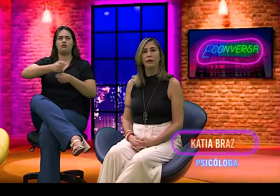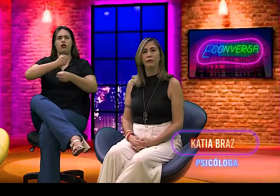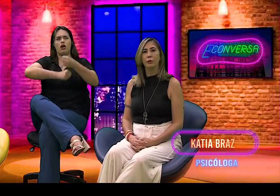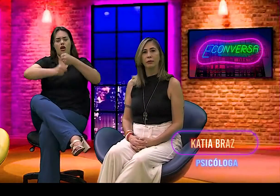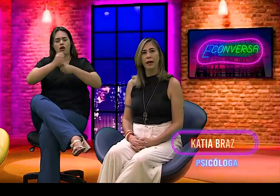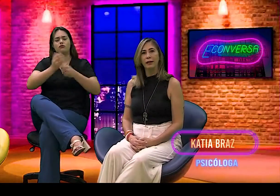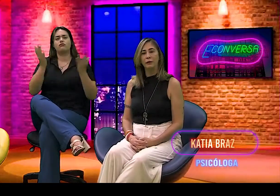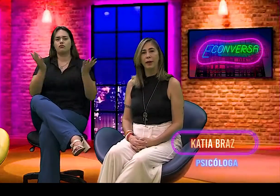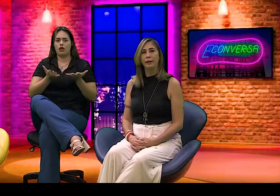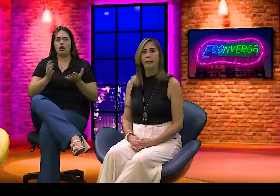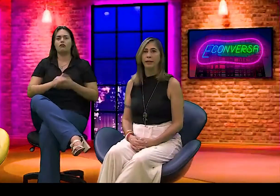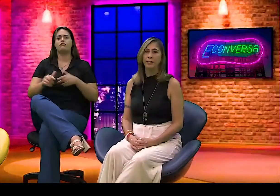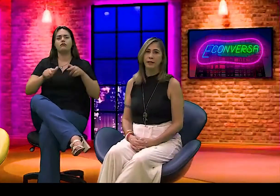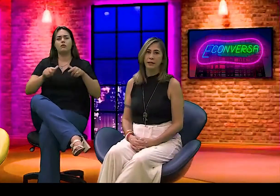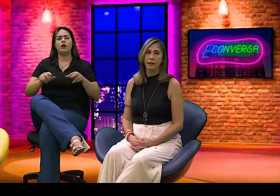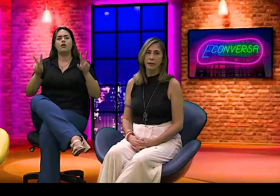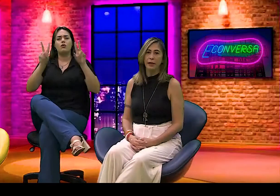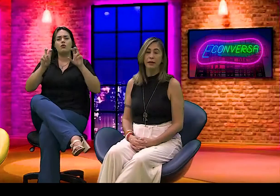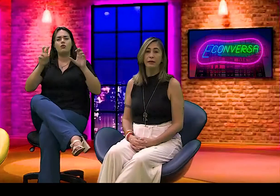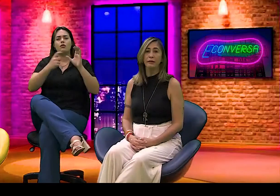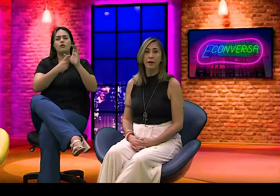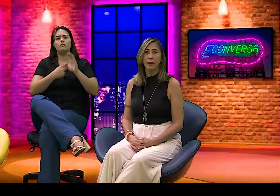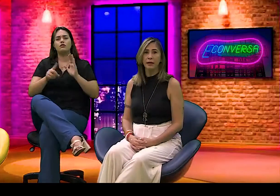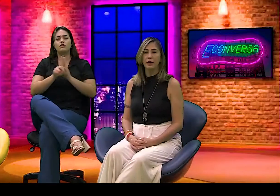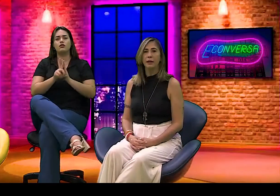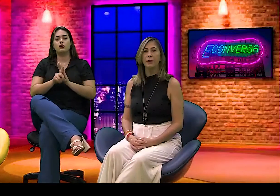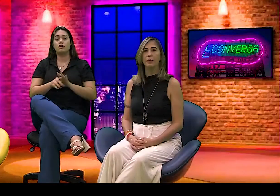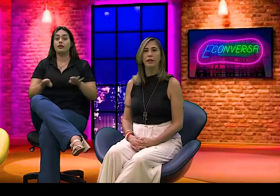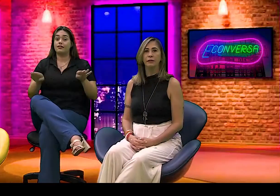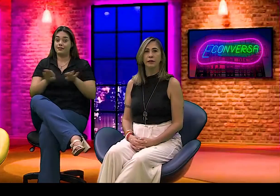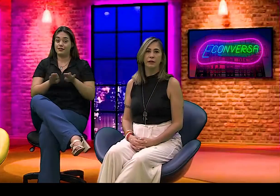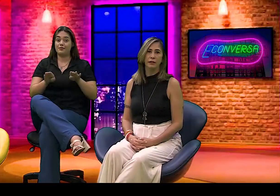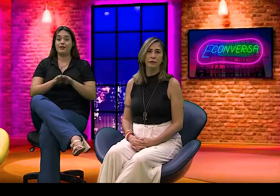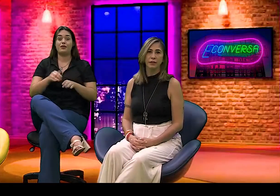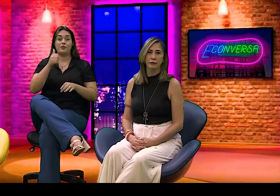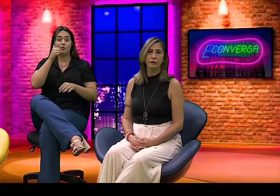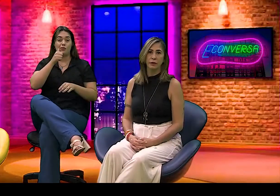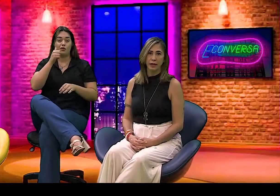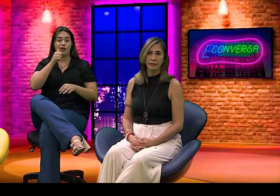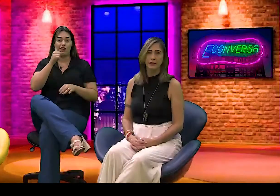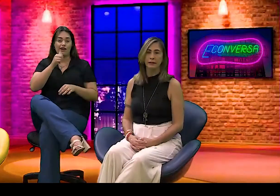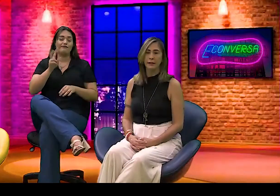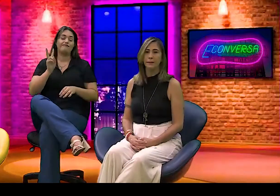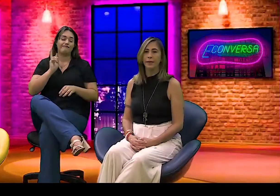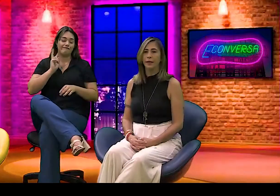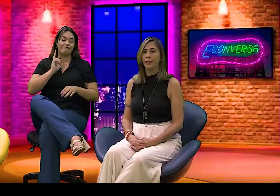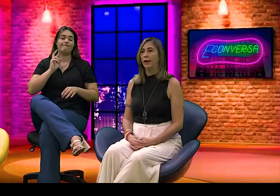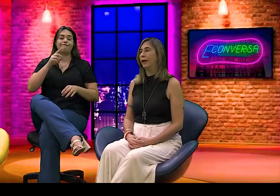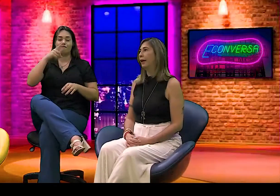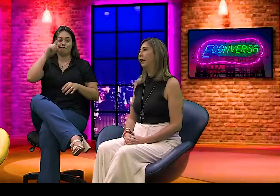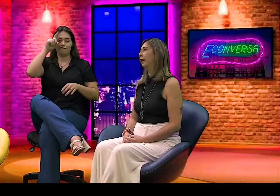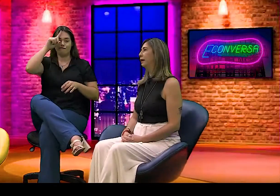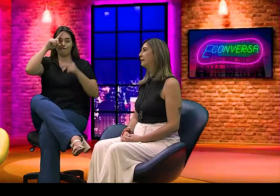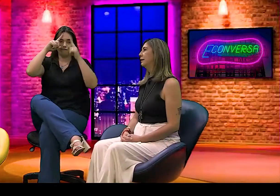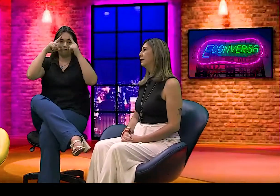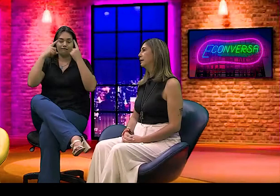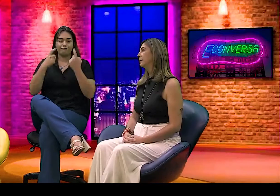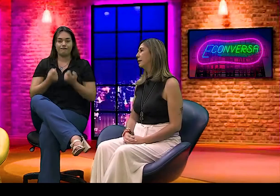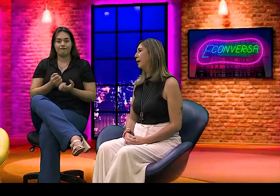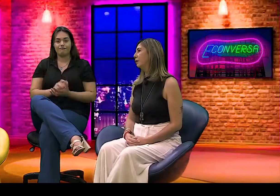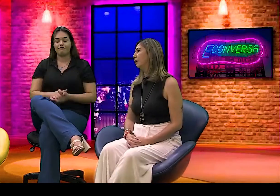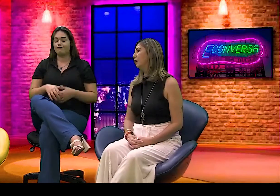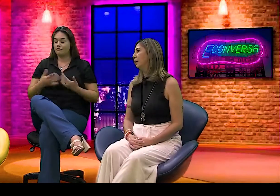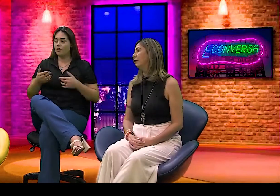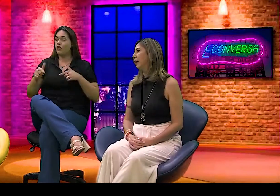trabalho voltado para a dependência química e também para mulheres em situação de violência, né?